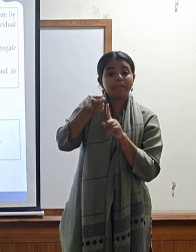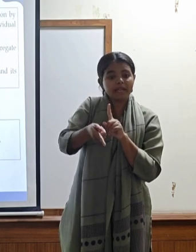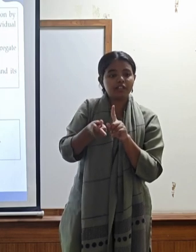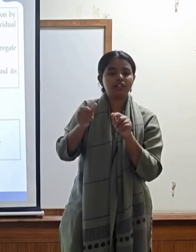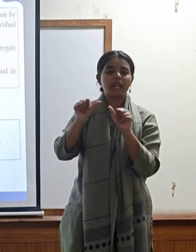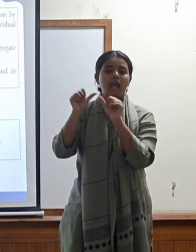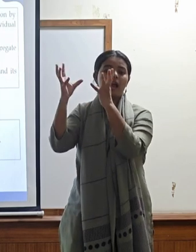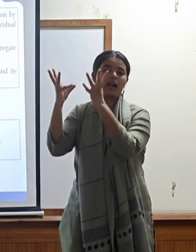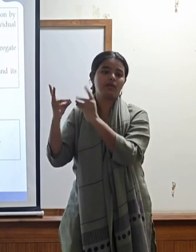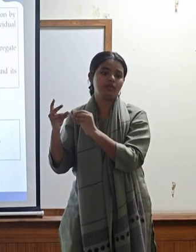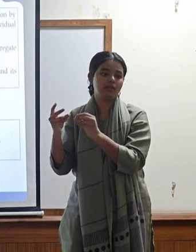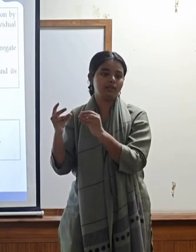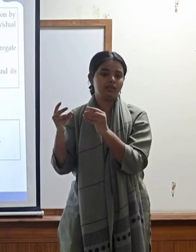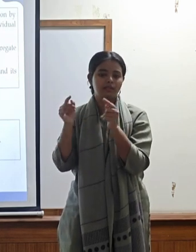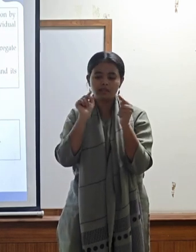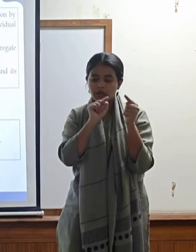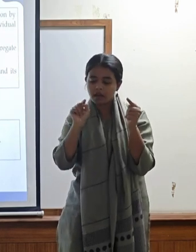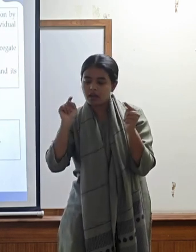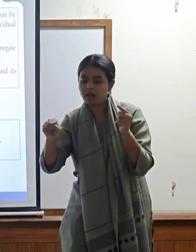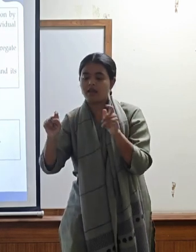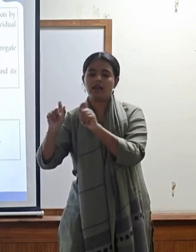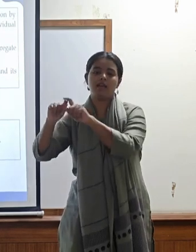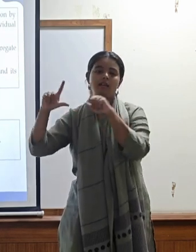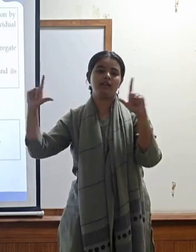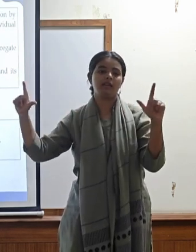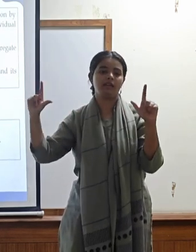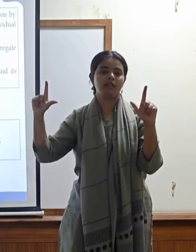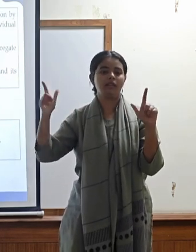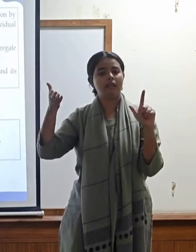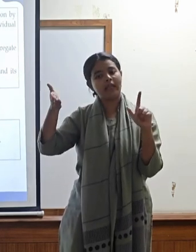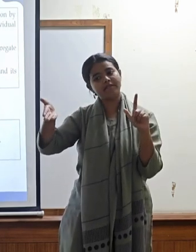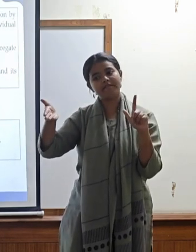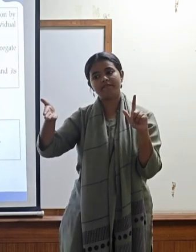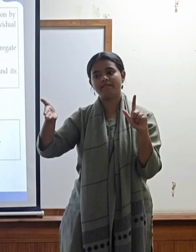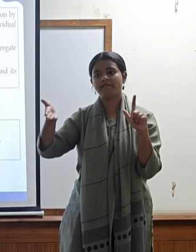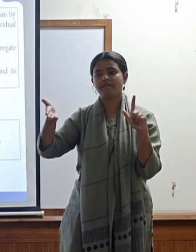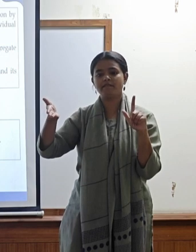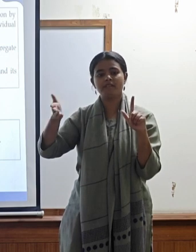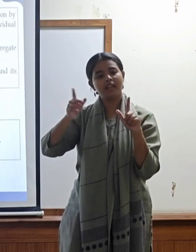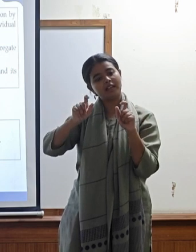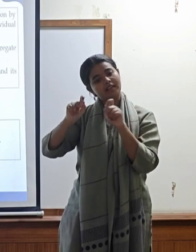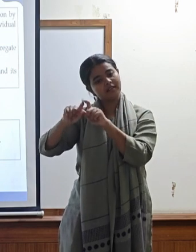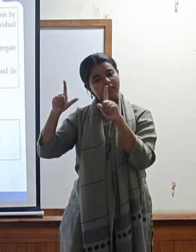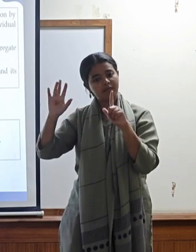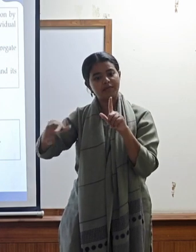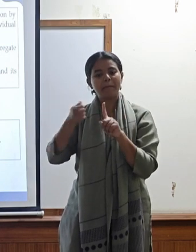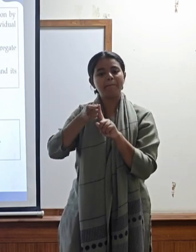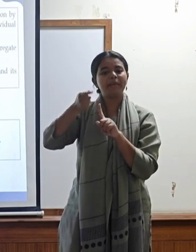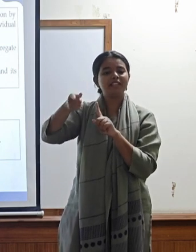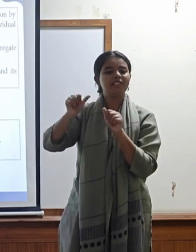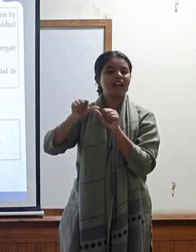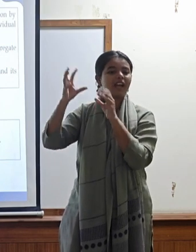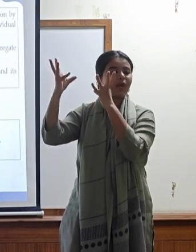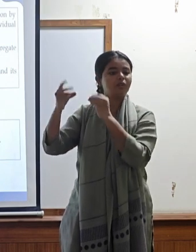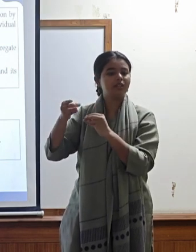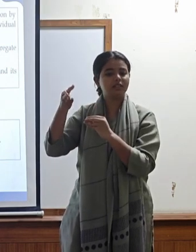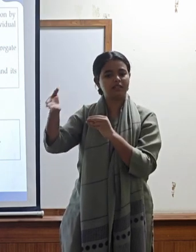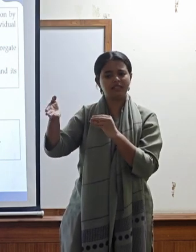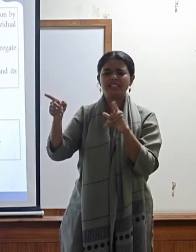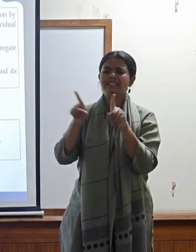करने के लिए भी ऑप्शन है कि आप मोबाइल ऐप और लॉगिन के थ्रू अपना पेंशन अकाउंट भी चेक कर सकते हैं। बेसिकली एक अकाउंट ही है